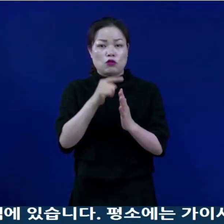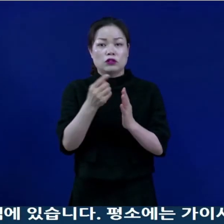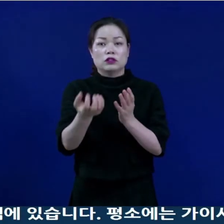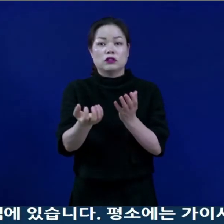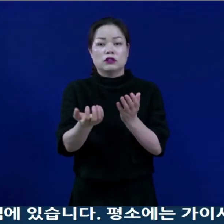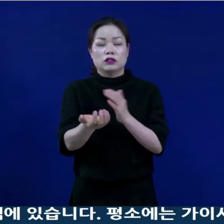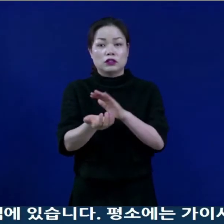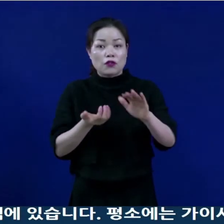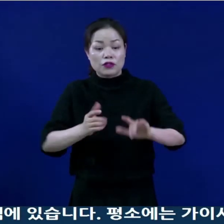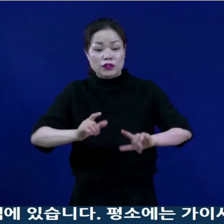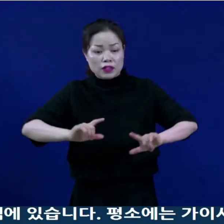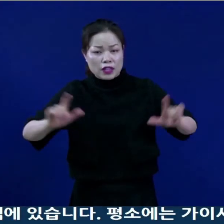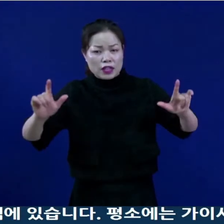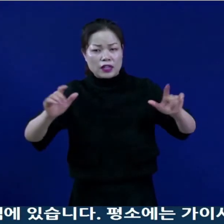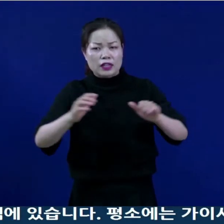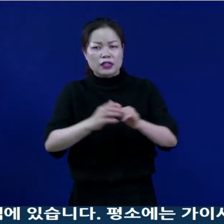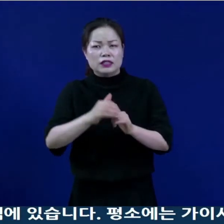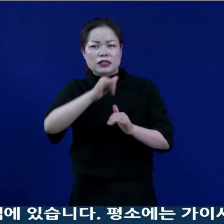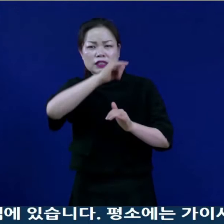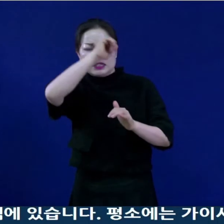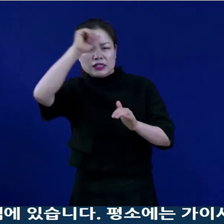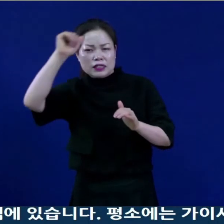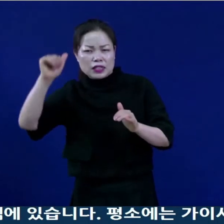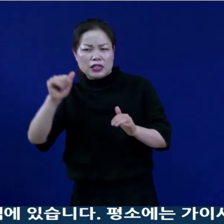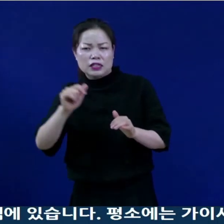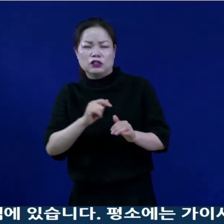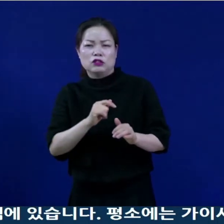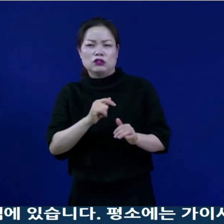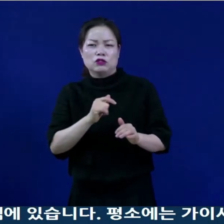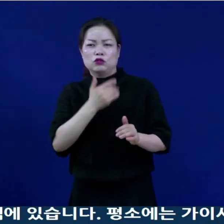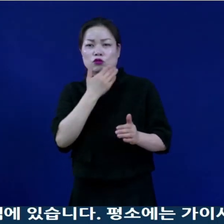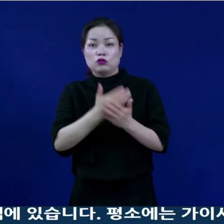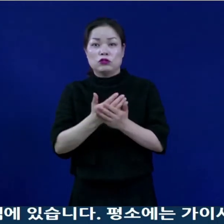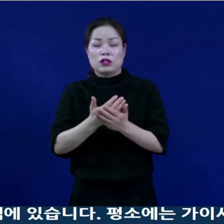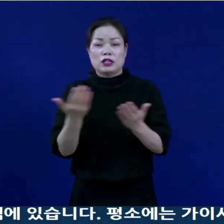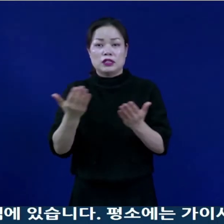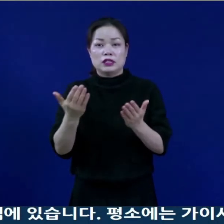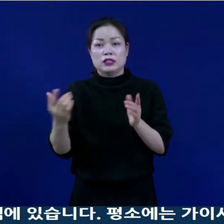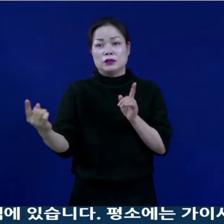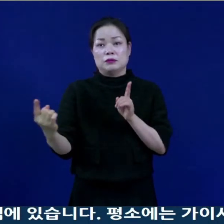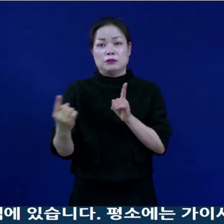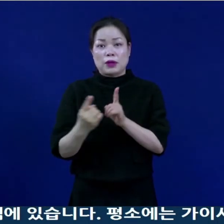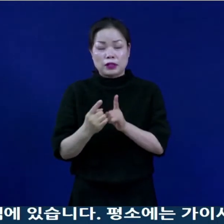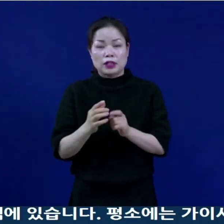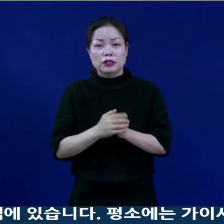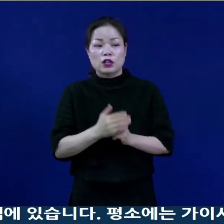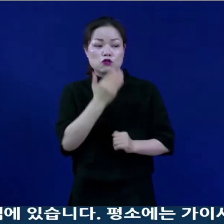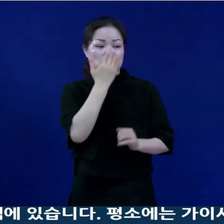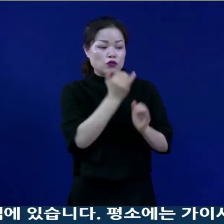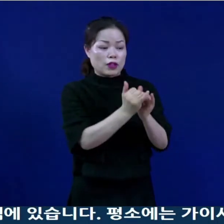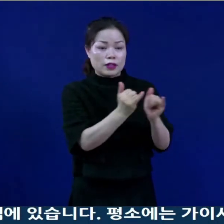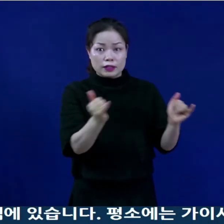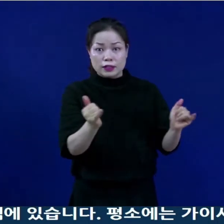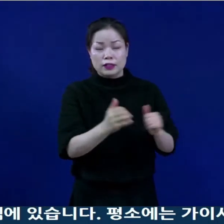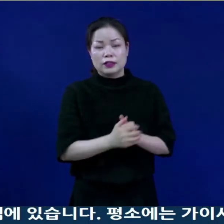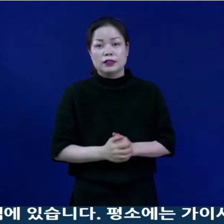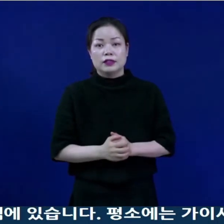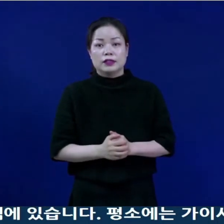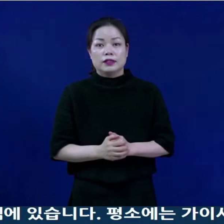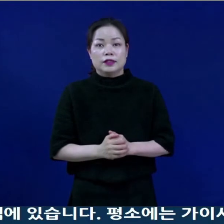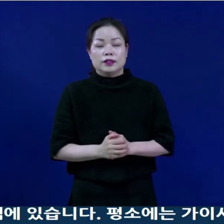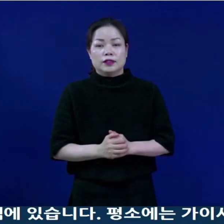앞날에 아주 일생일대의 사건에 맞닥뜨리게 되는데요. 유대인들이